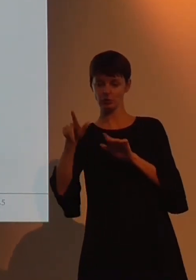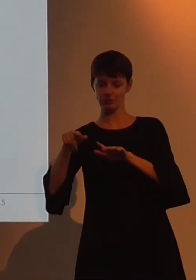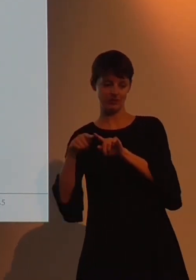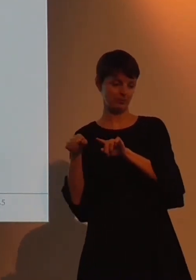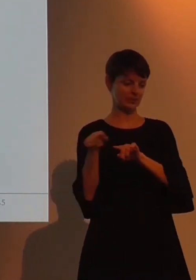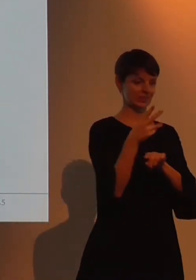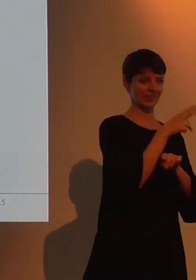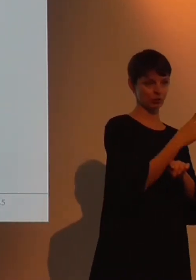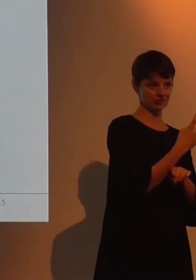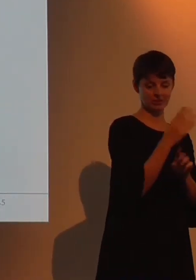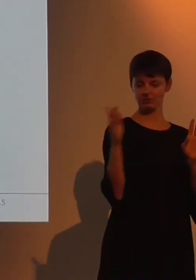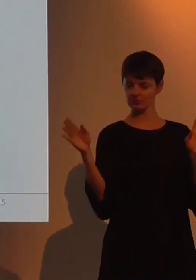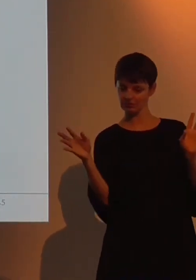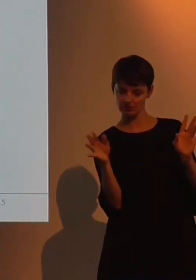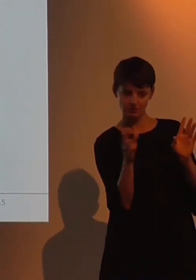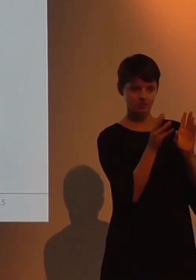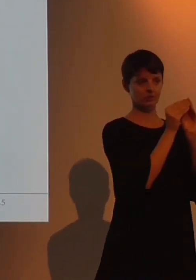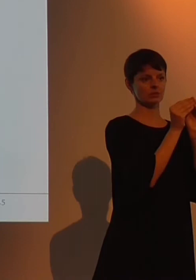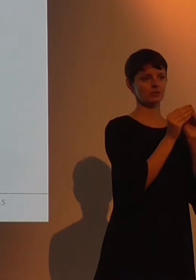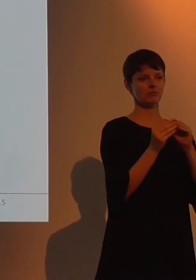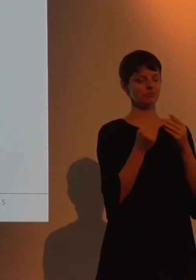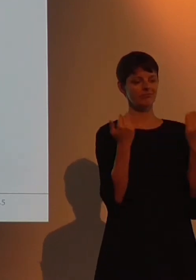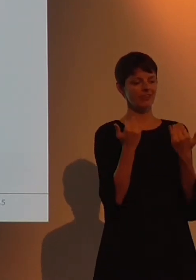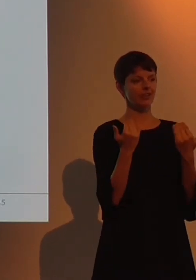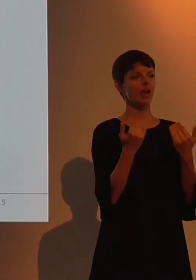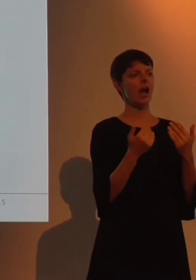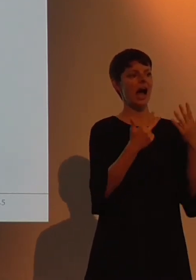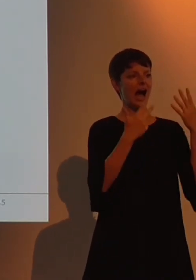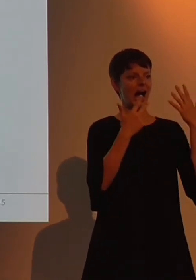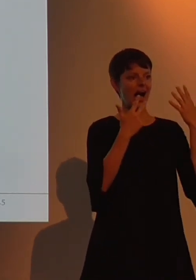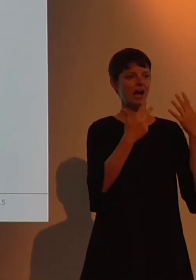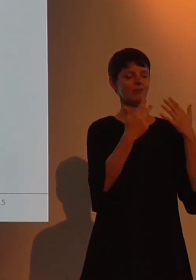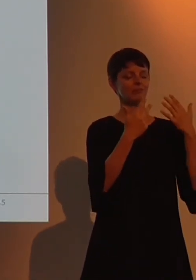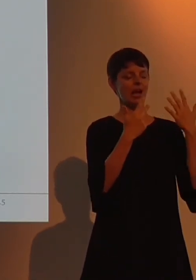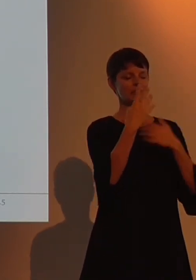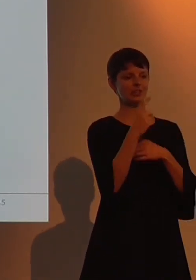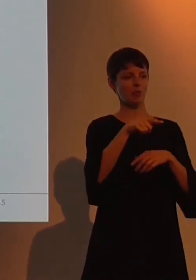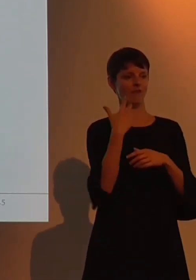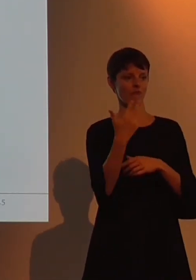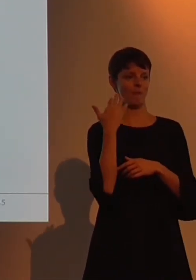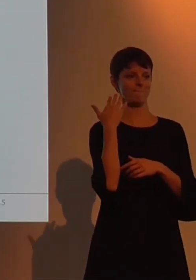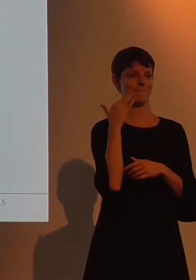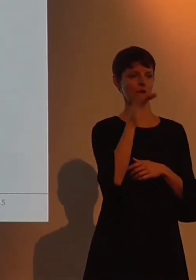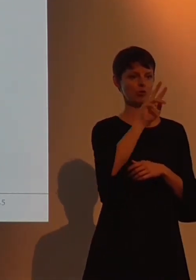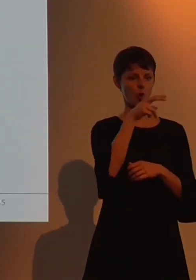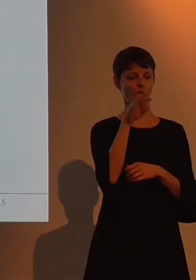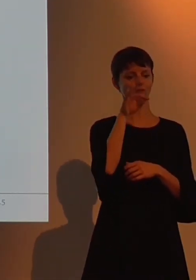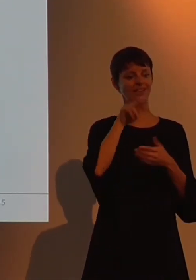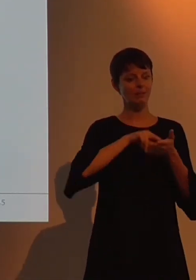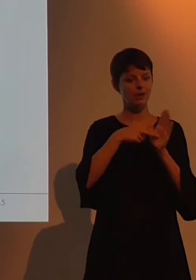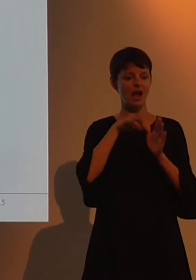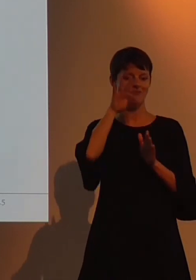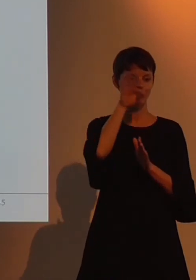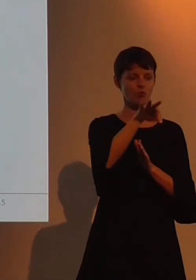Thema Barrierefreiheit in ihre Sendung zu tragen. Wir hatten ja zum Beispiel dieses Jahr bei unserem Format Let's Dance mit Cassandra Wedel